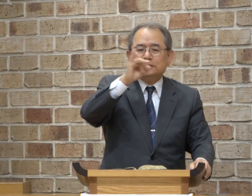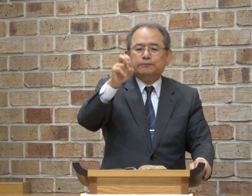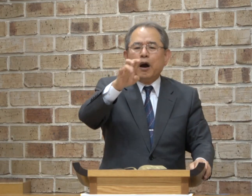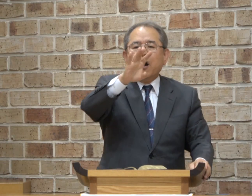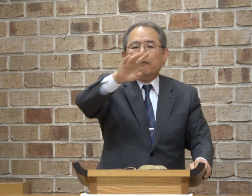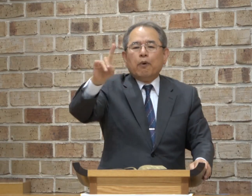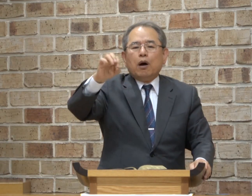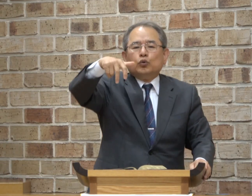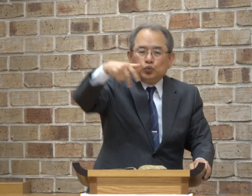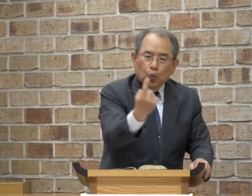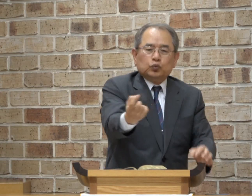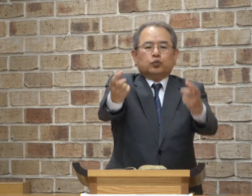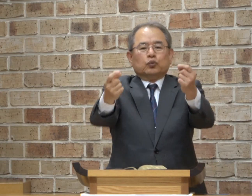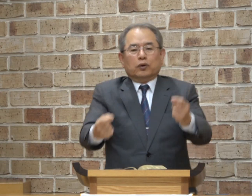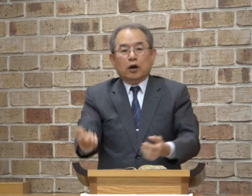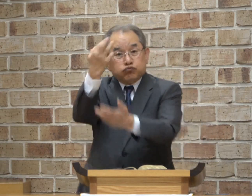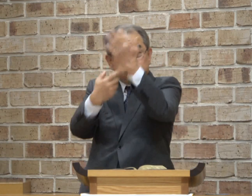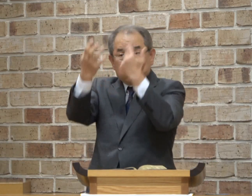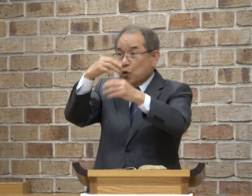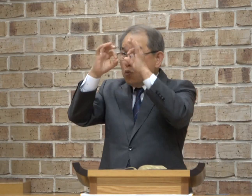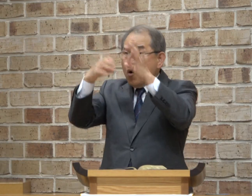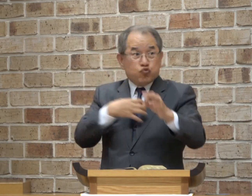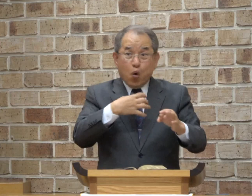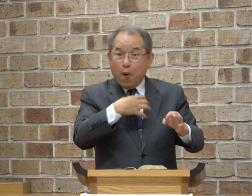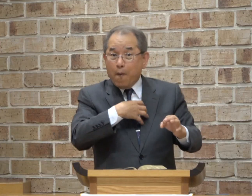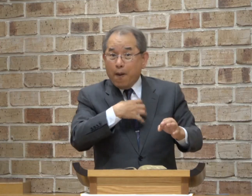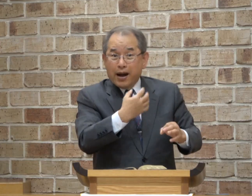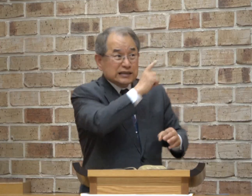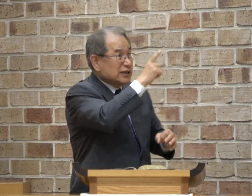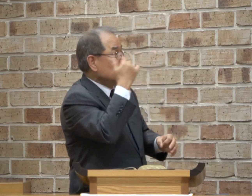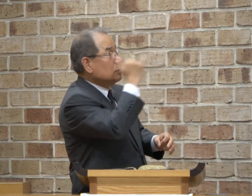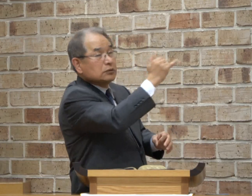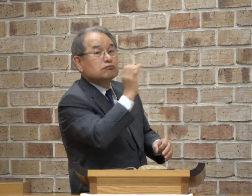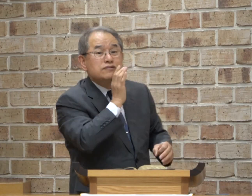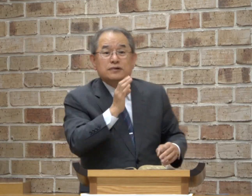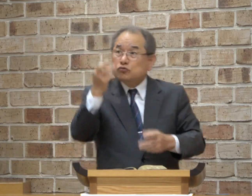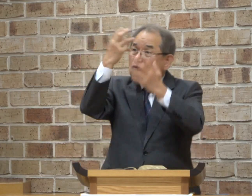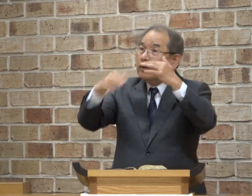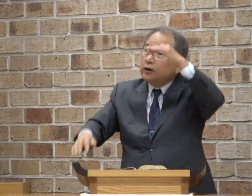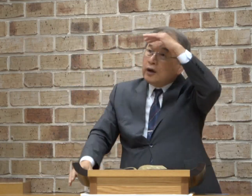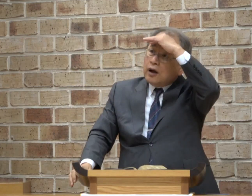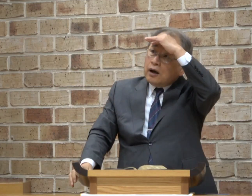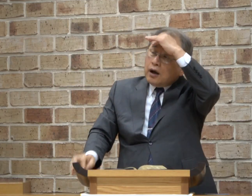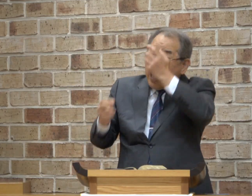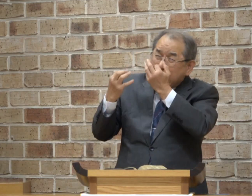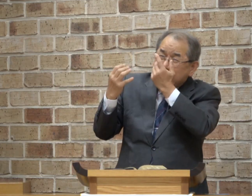성령을 받고 나서 예수님을 전하는 이 영혼 구원의 사역에 그것을 책임을 다하고